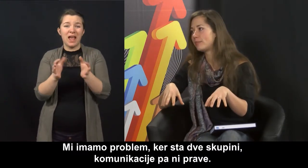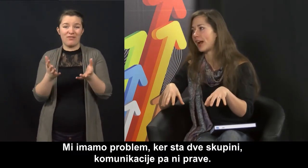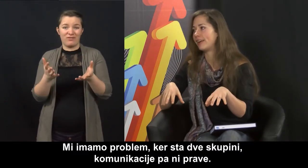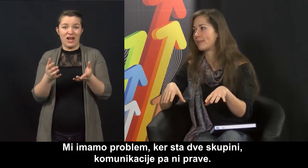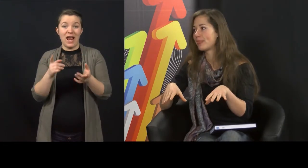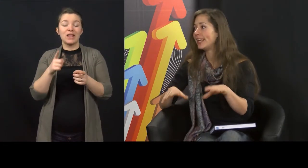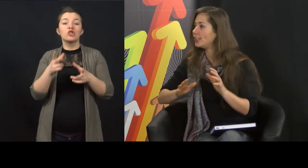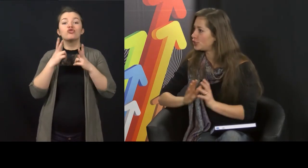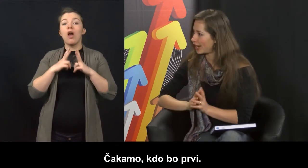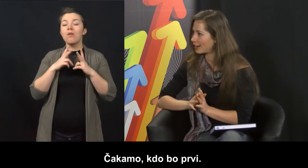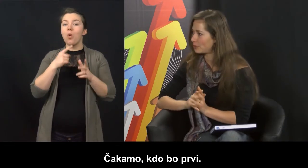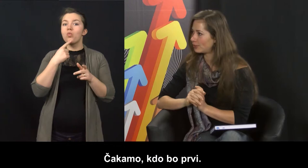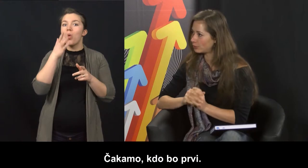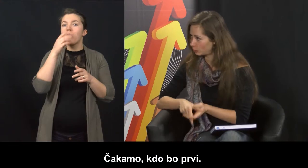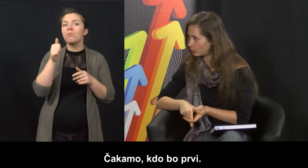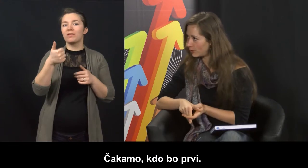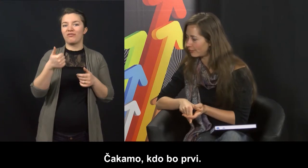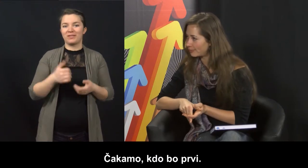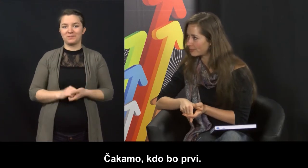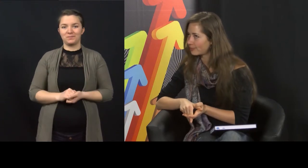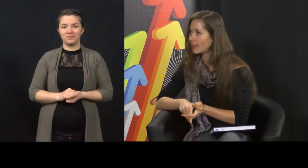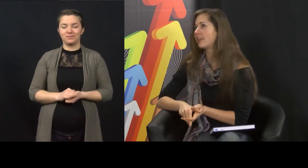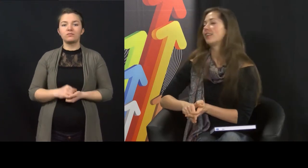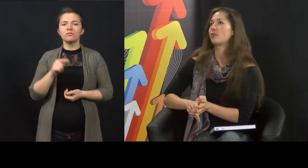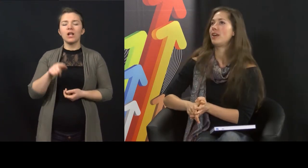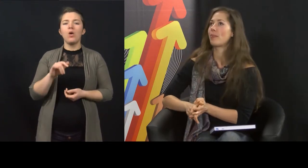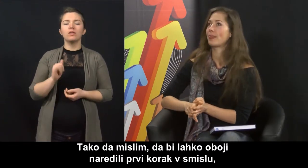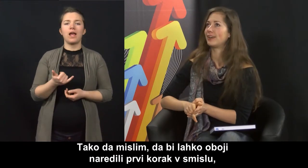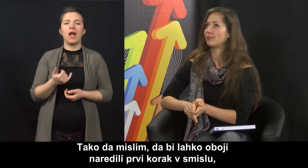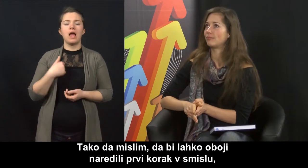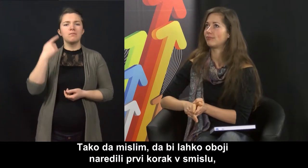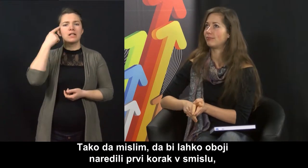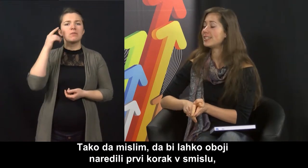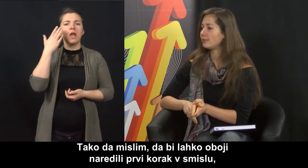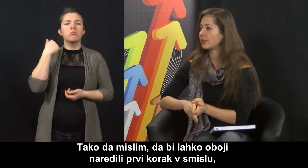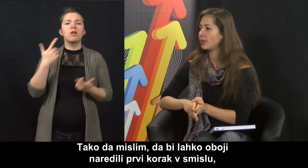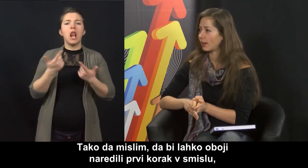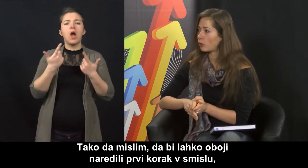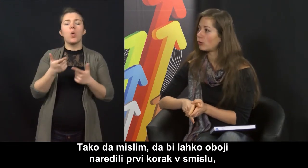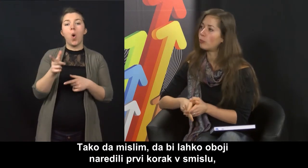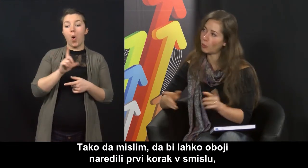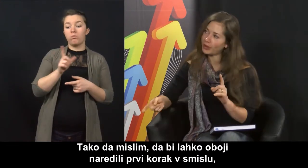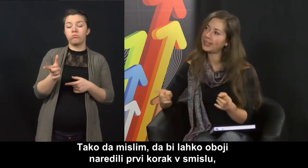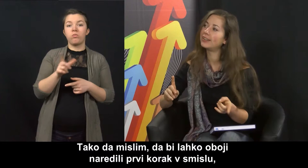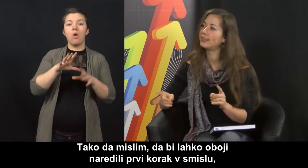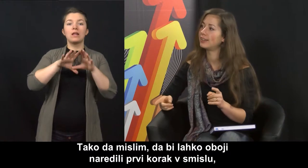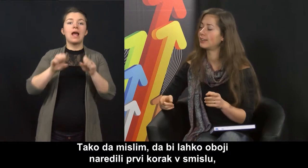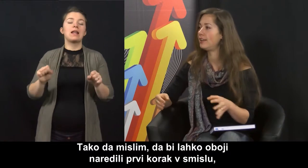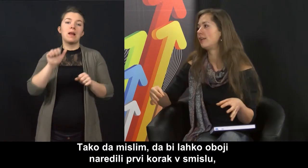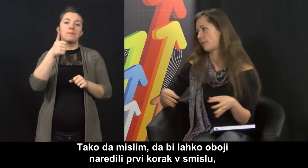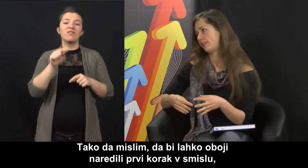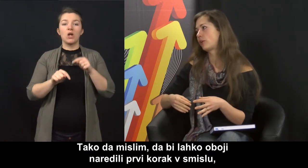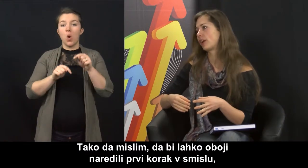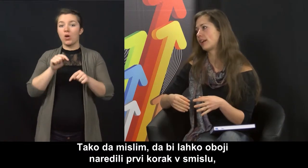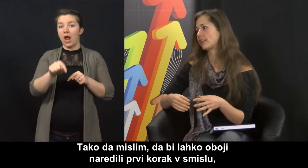ni prave in čakamo, kdo bo prvi. Tako da mislim, da bi lahko oboji